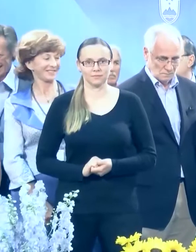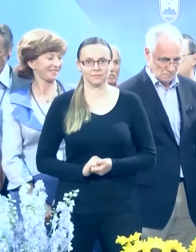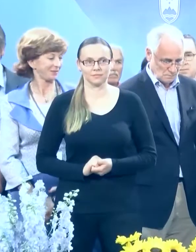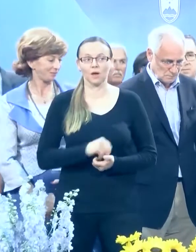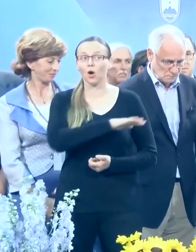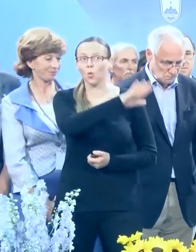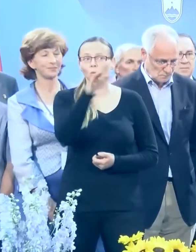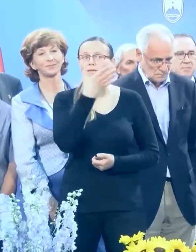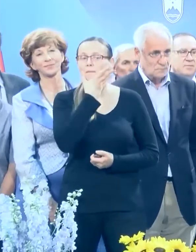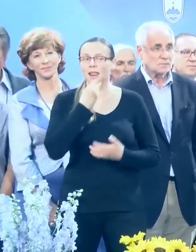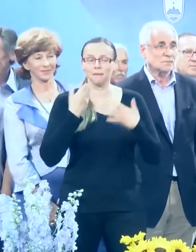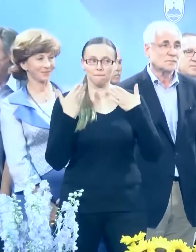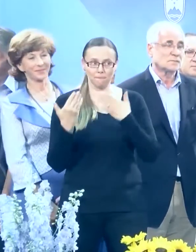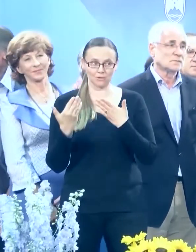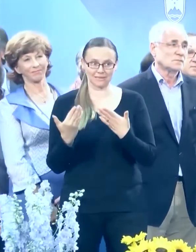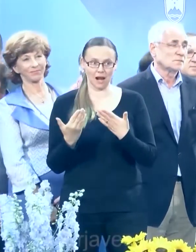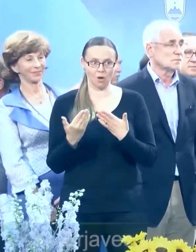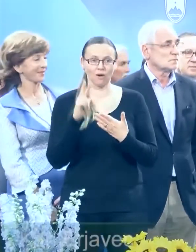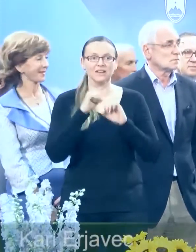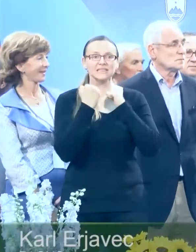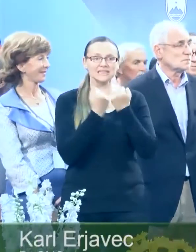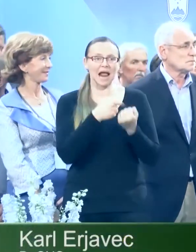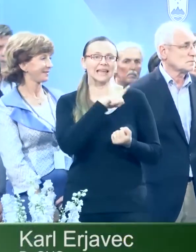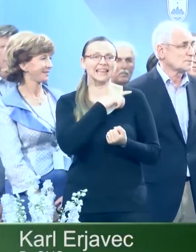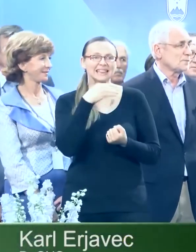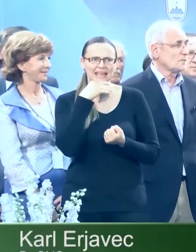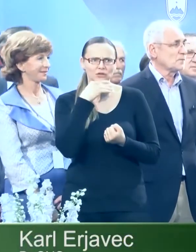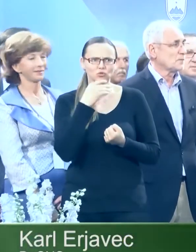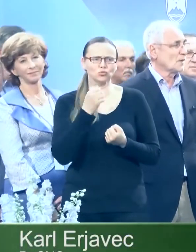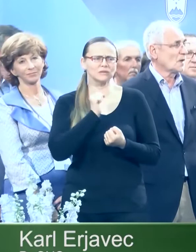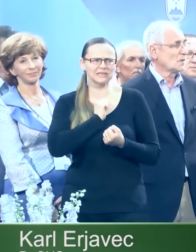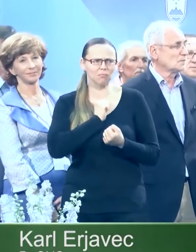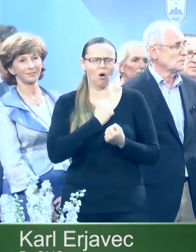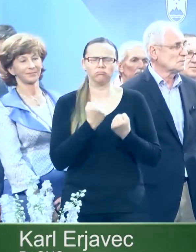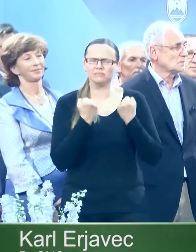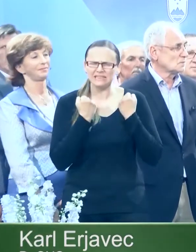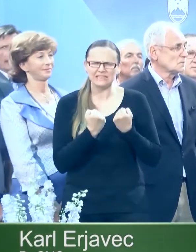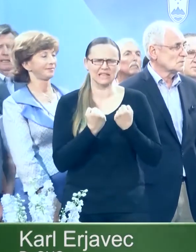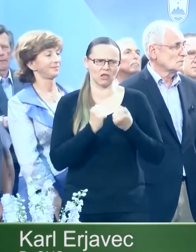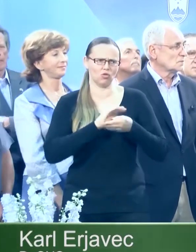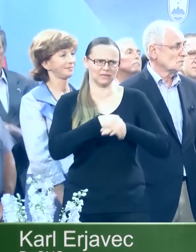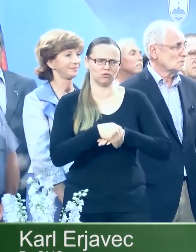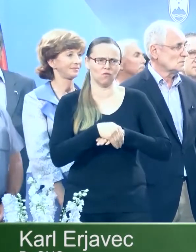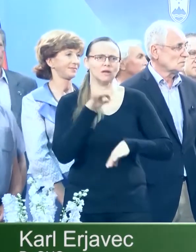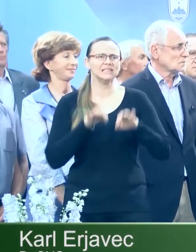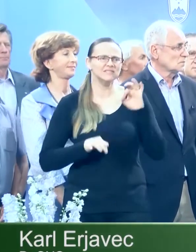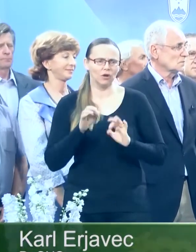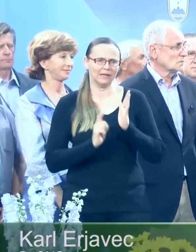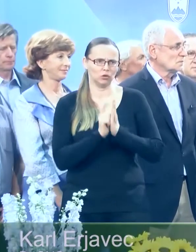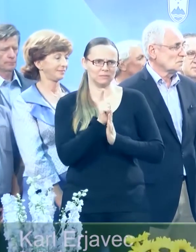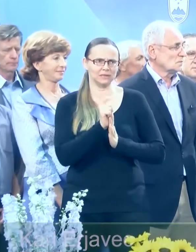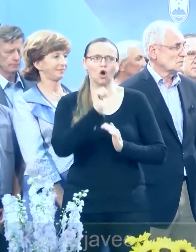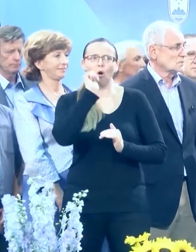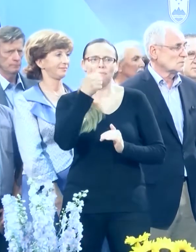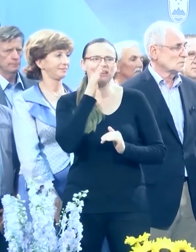Vsem lep pozdrav. V stranki Desus smo izredno zadovoljni z volilnim izidom. Prvič